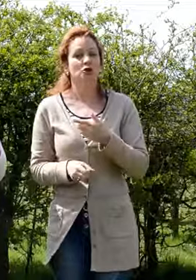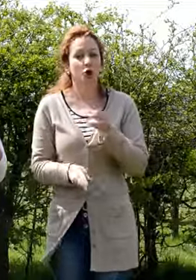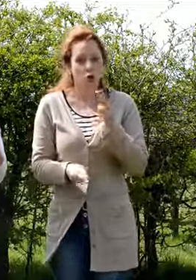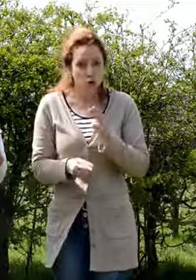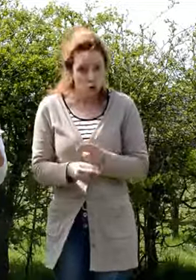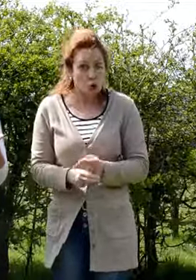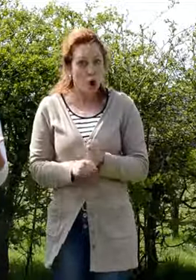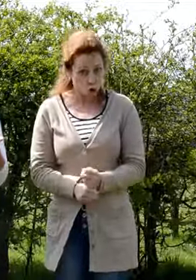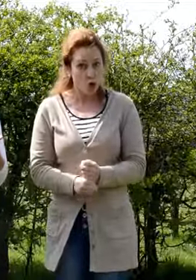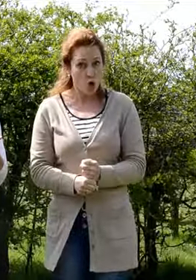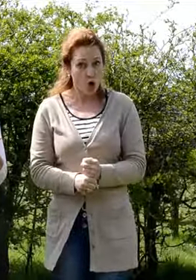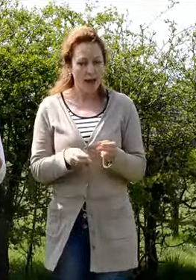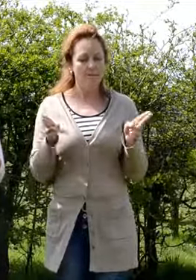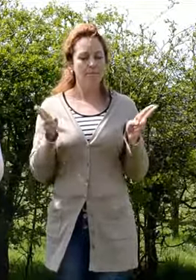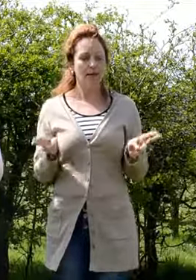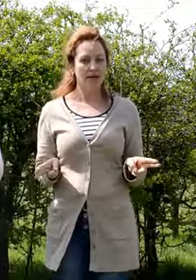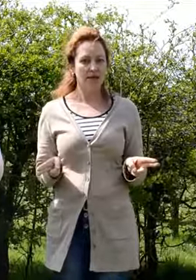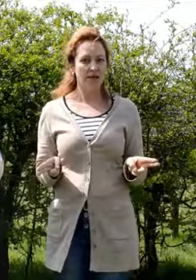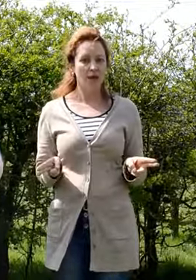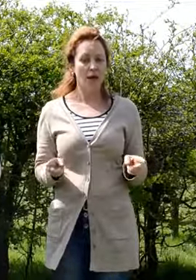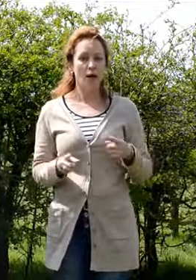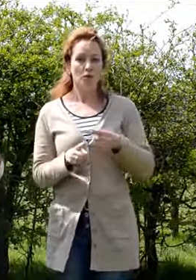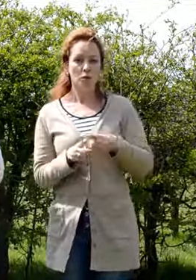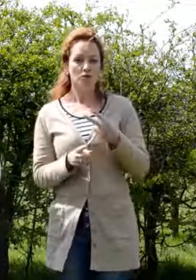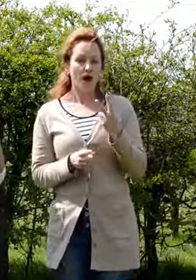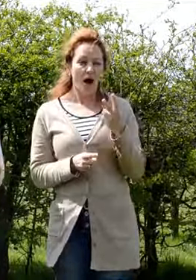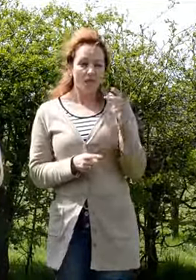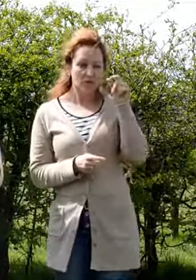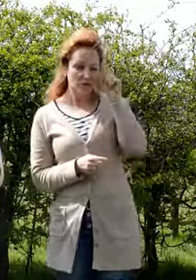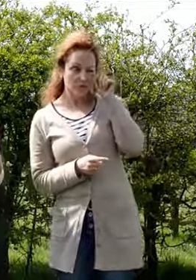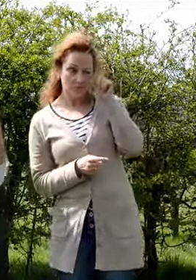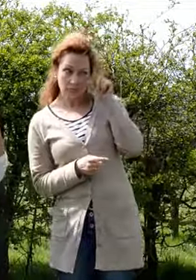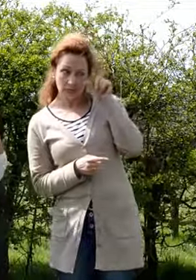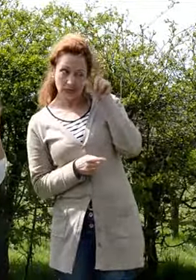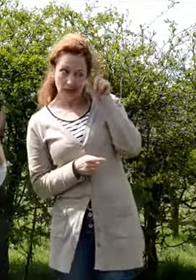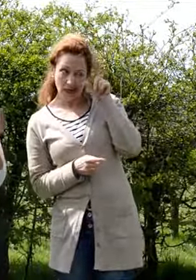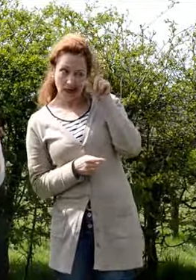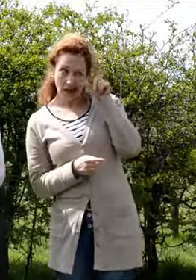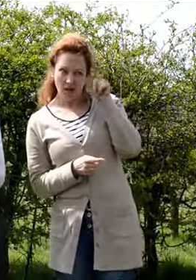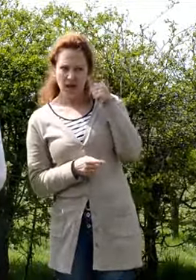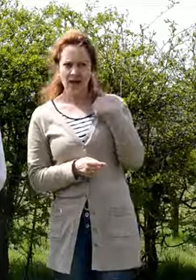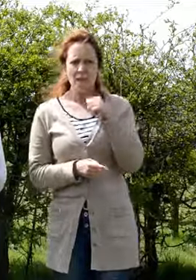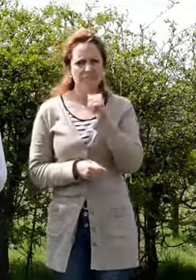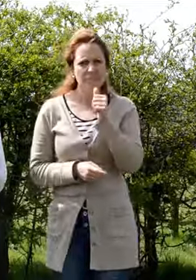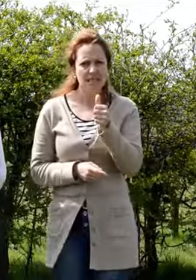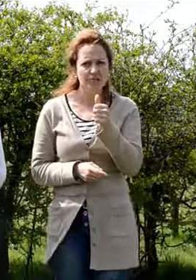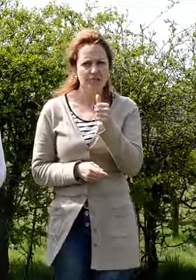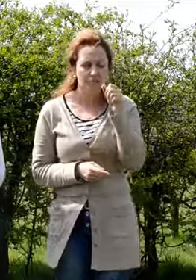ik kon toch kijken naar haar. Zij gebaarde dan de woorden, wat ik niet gehoord had.